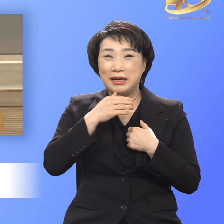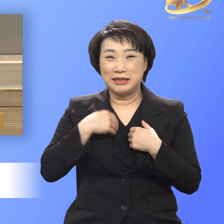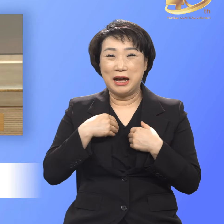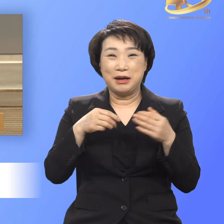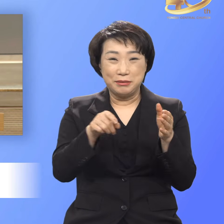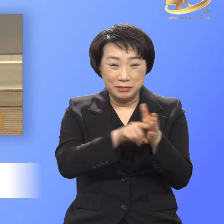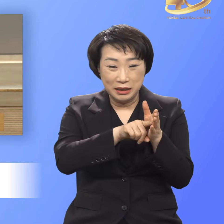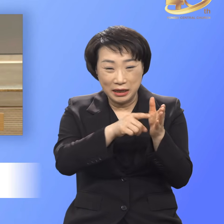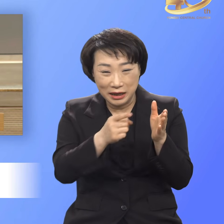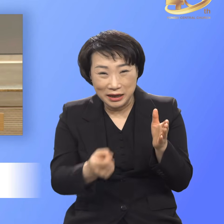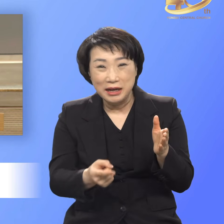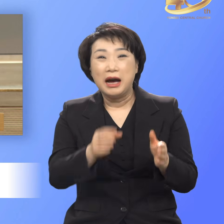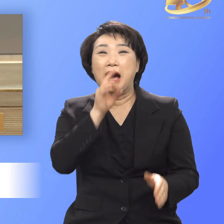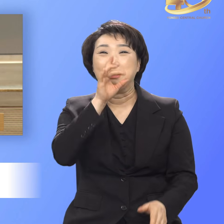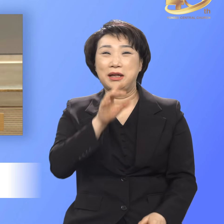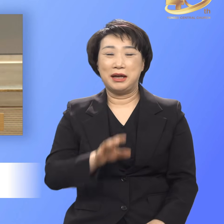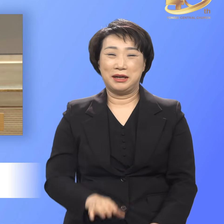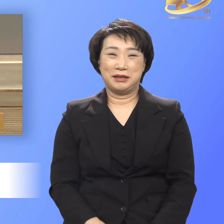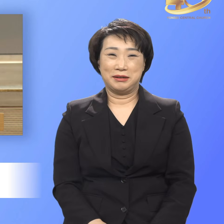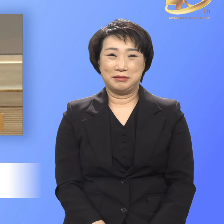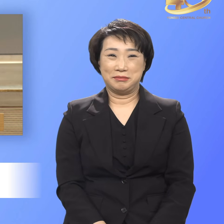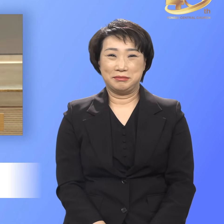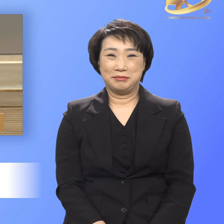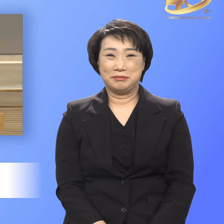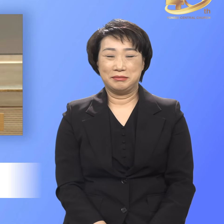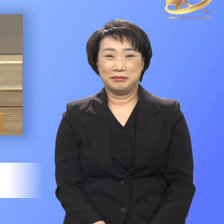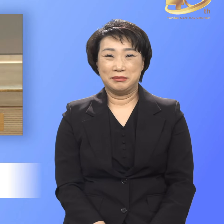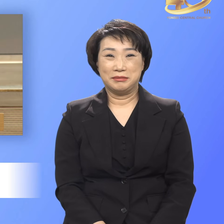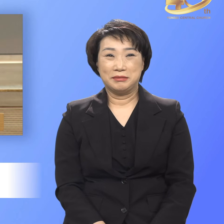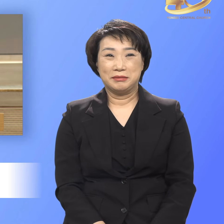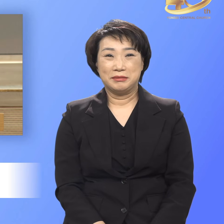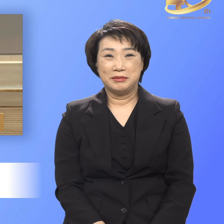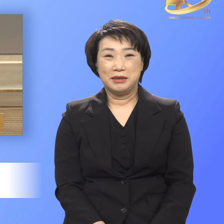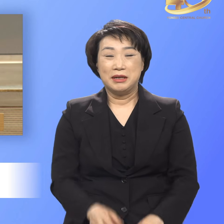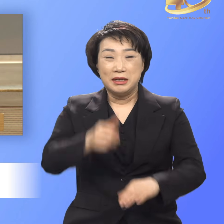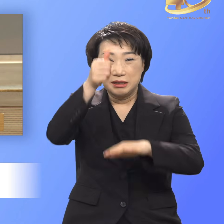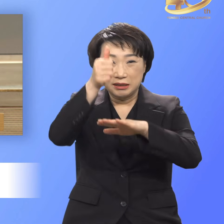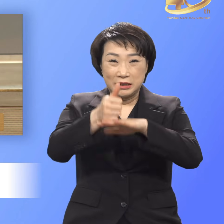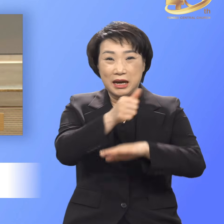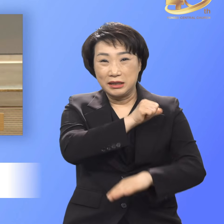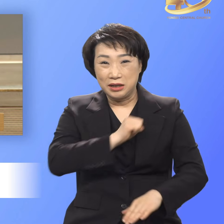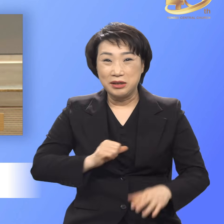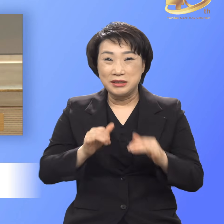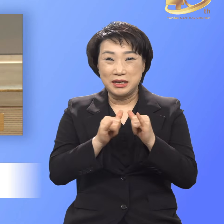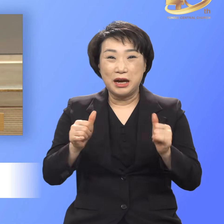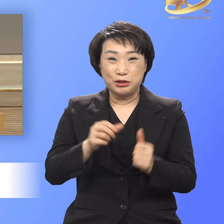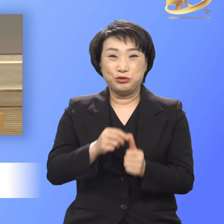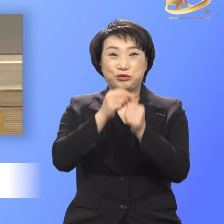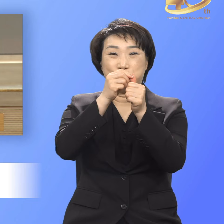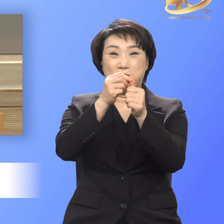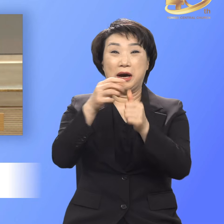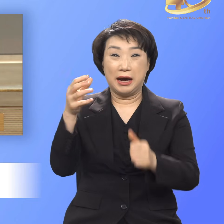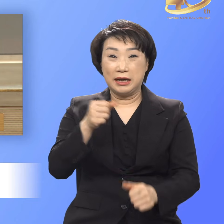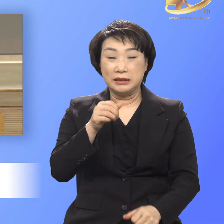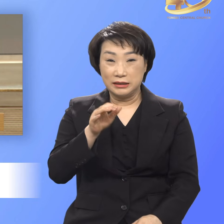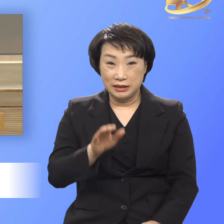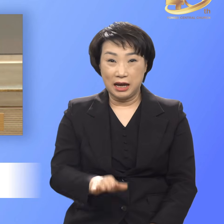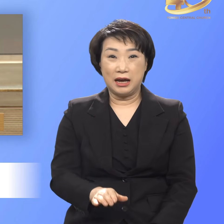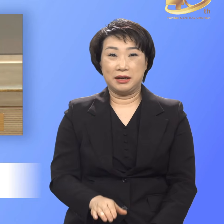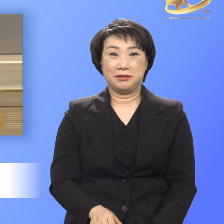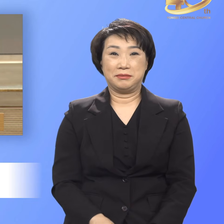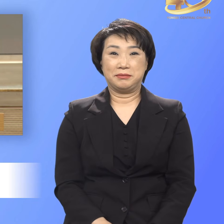믿음에서 끊어지지 말라. 그래서 끝까지 견디는 자가 구원을